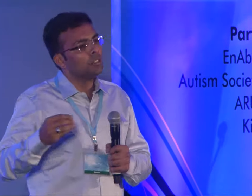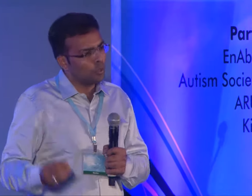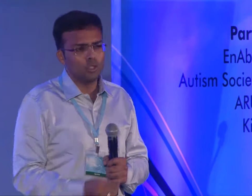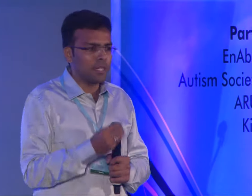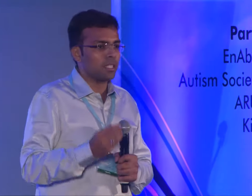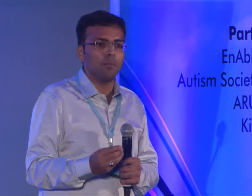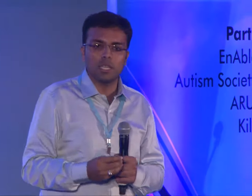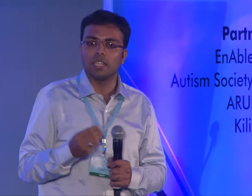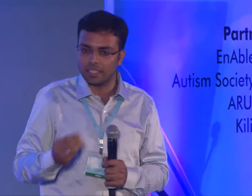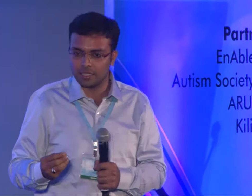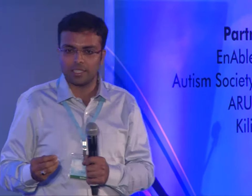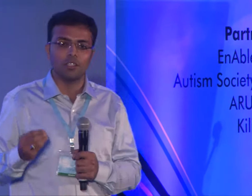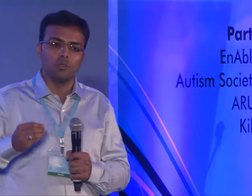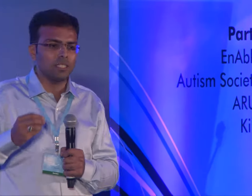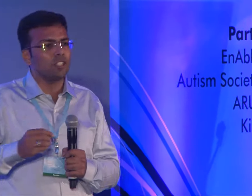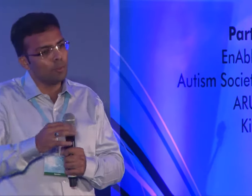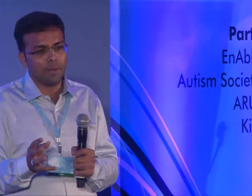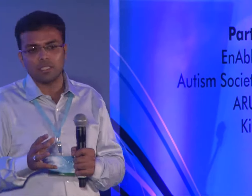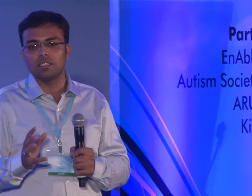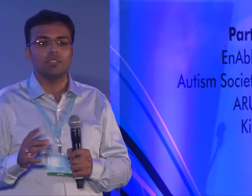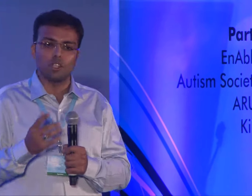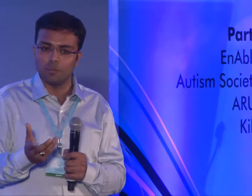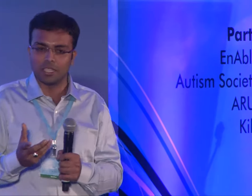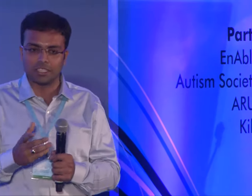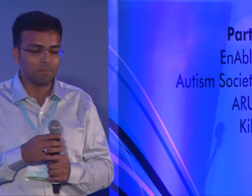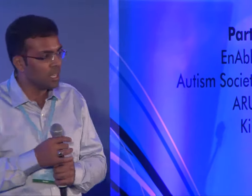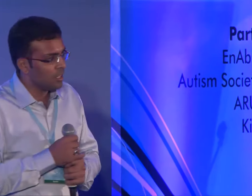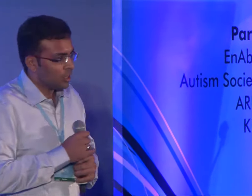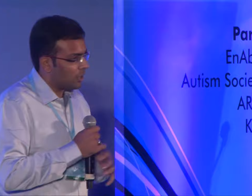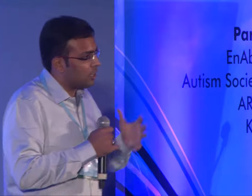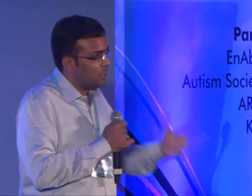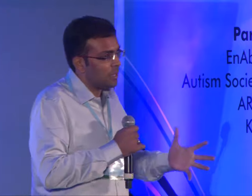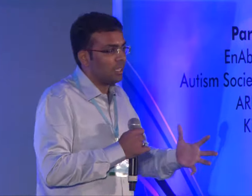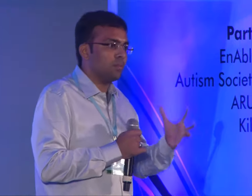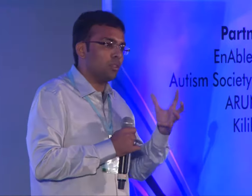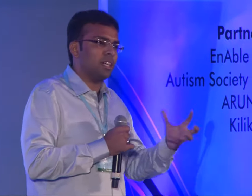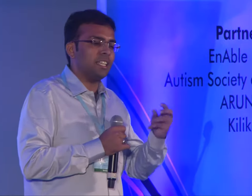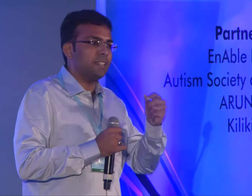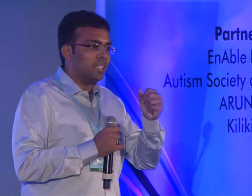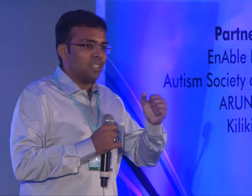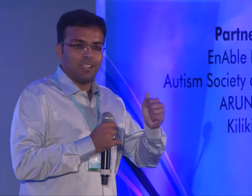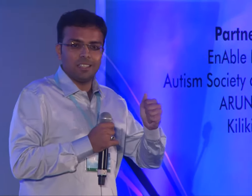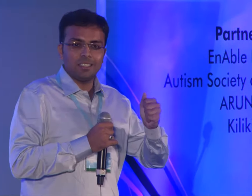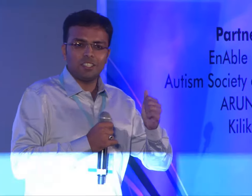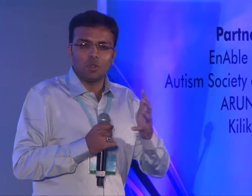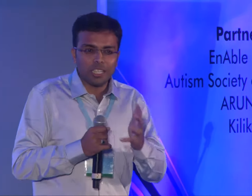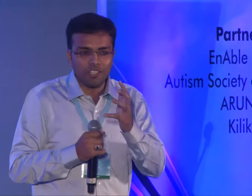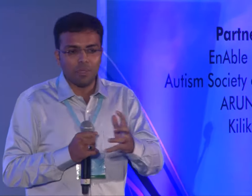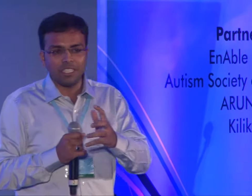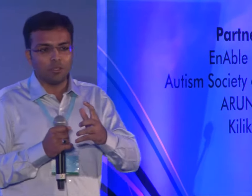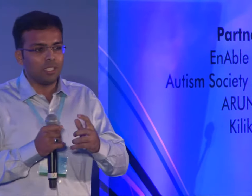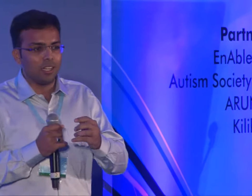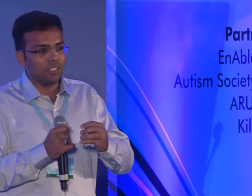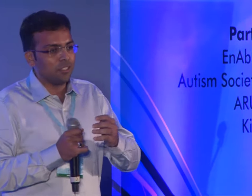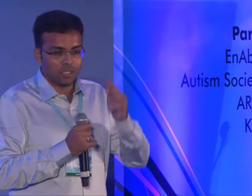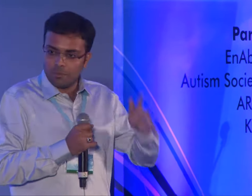होता है, सुबह से शाम उनके साथ रहते थे और उनके साथ जो भी प्रैक्टिस करते थे वो डॉक्यूमेंट करते थे। तो एज अ फिल्म मेकर हमको लगा कि स्टोरी काफ़ी